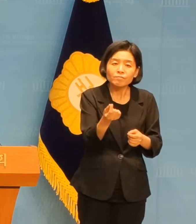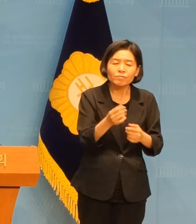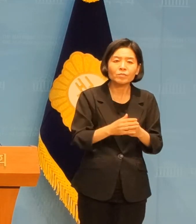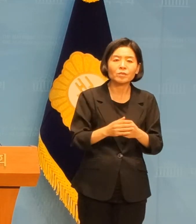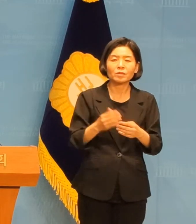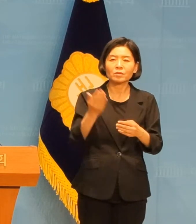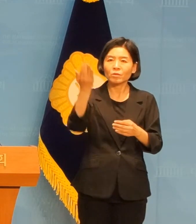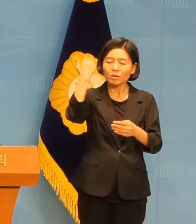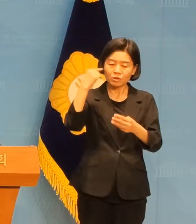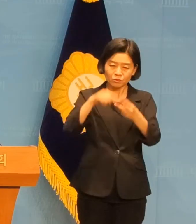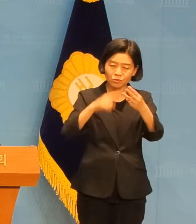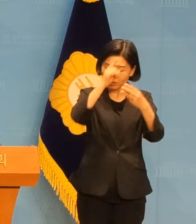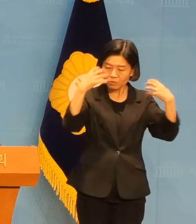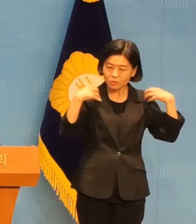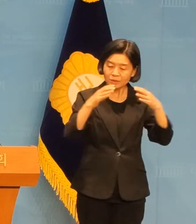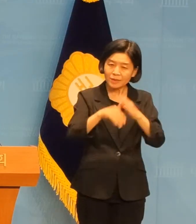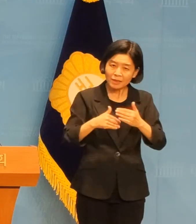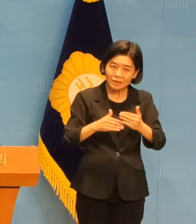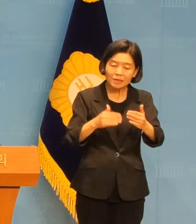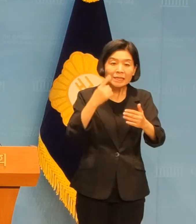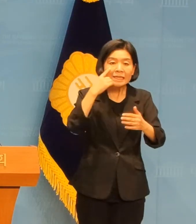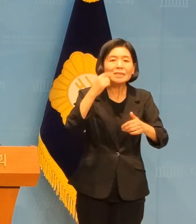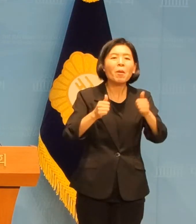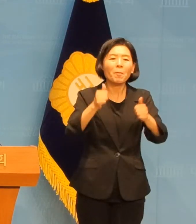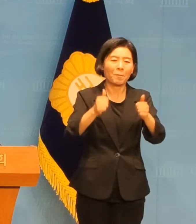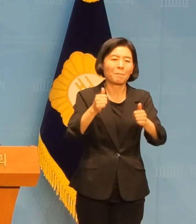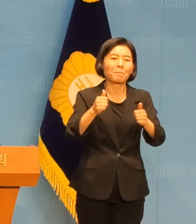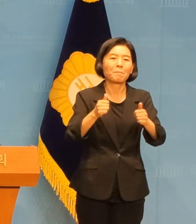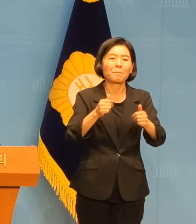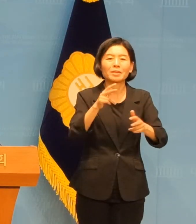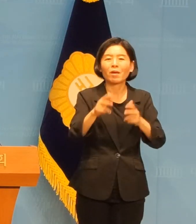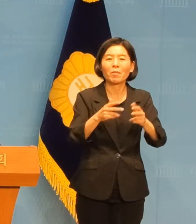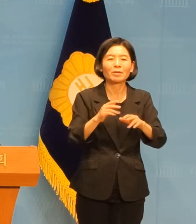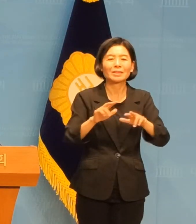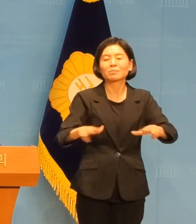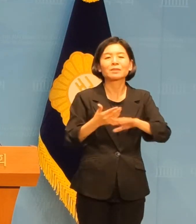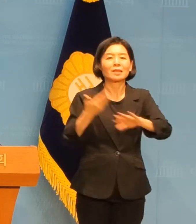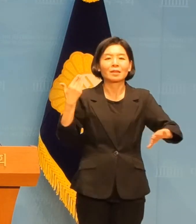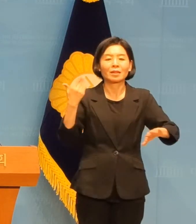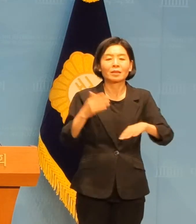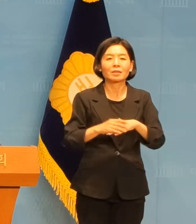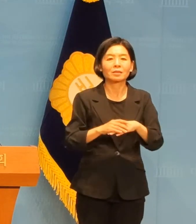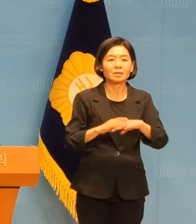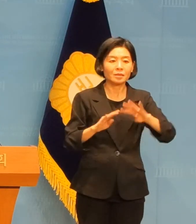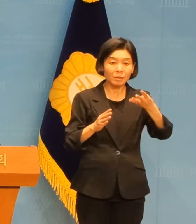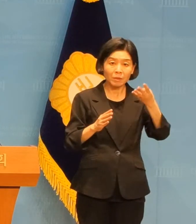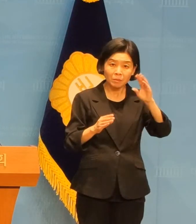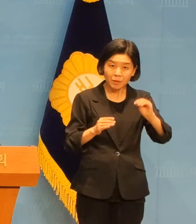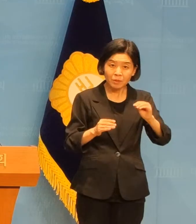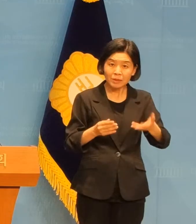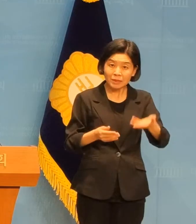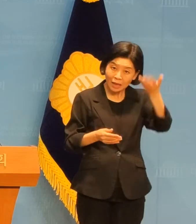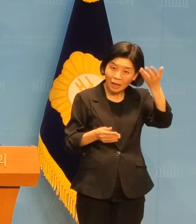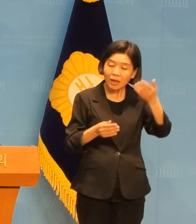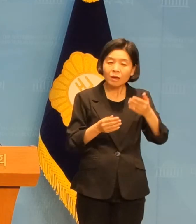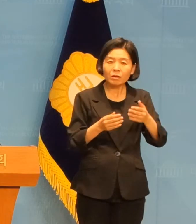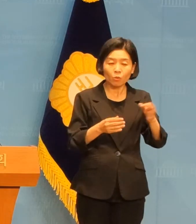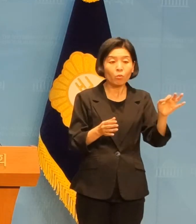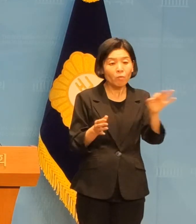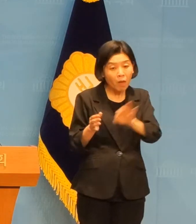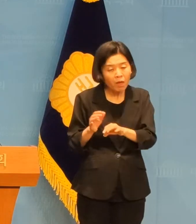윤석열 정부에서 추진했던 시범사업과는 차원이 다릅니다. 400만 원 이상을 내고 크루즈를